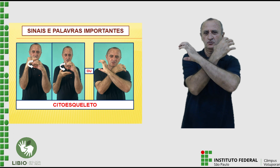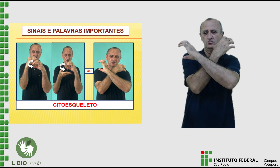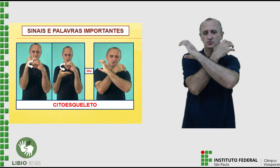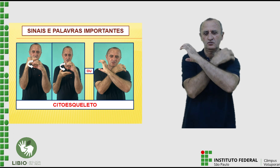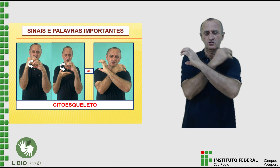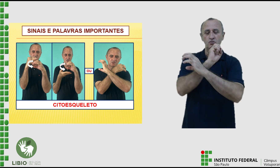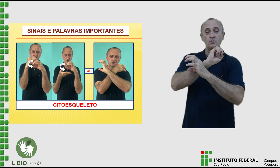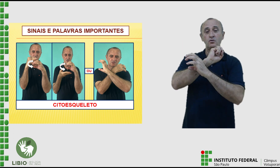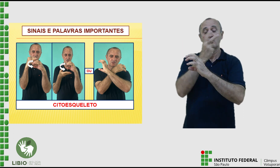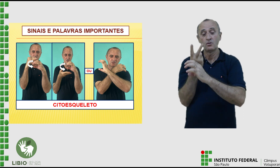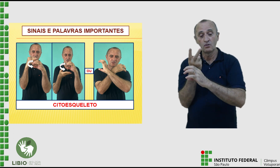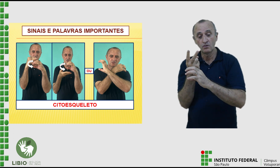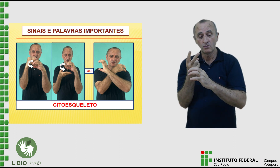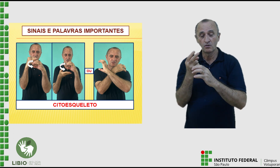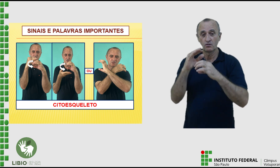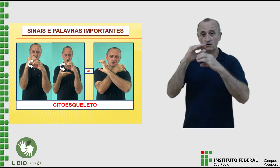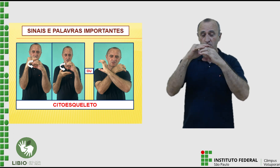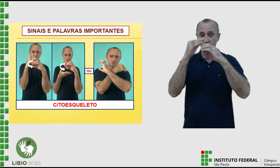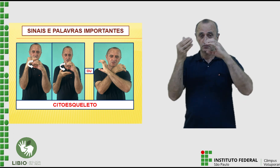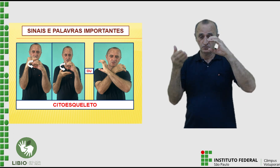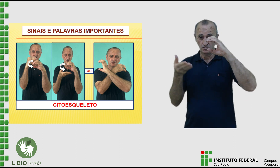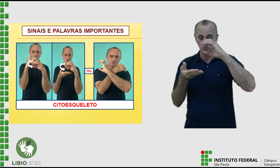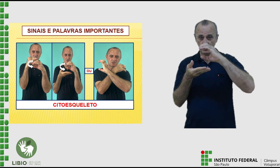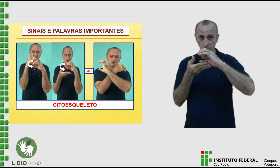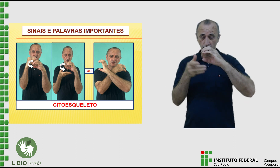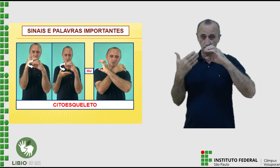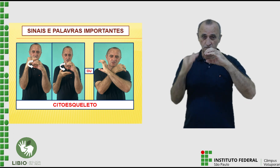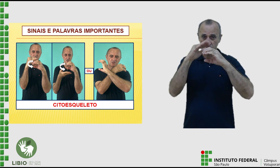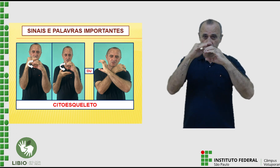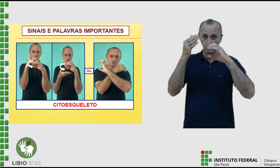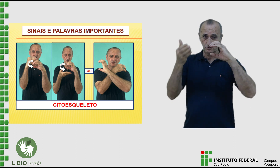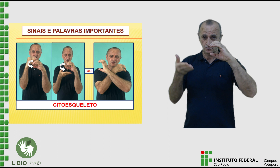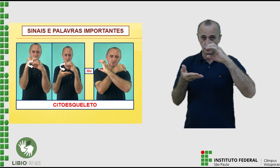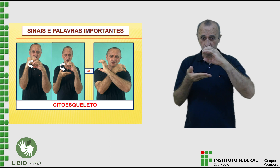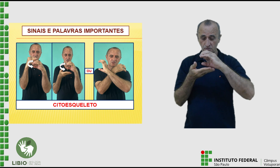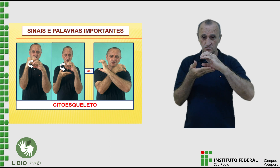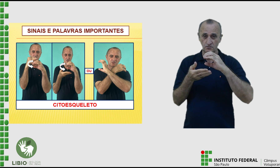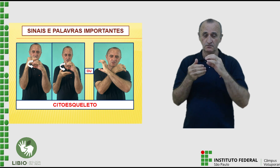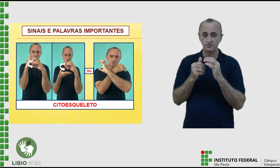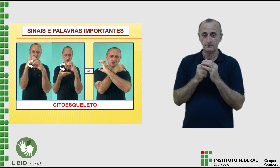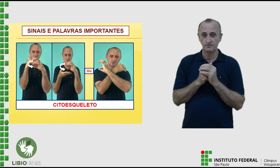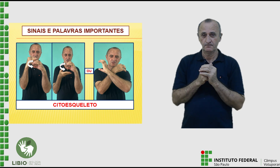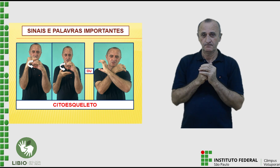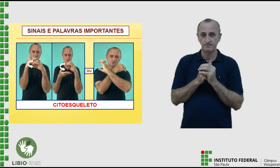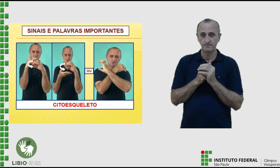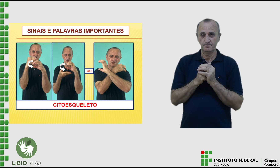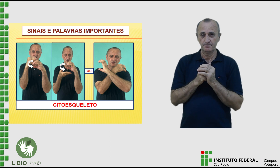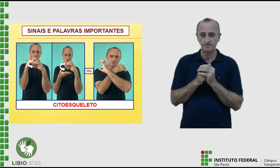citoesqueleto, ou esse sinal de citoesqueleto, citoesqueleto.